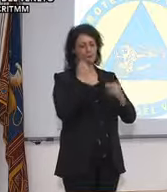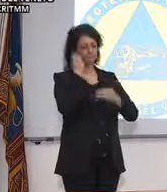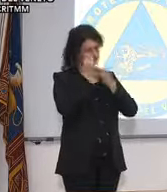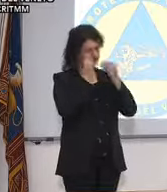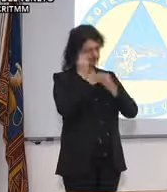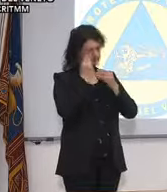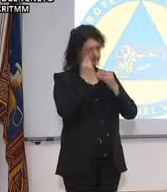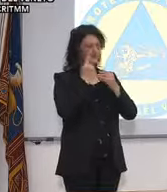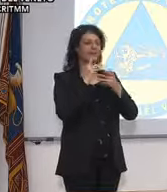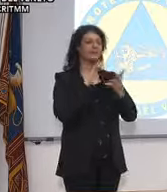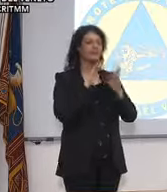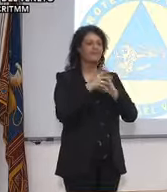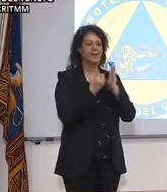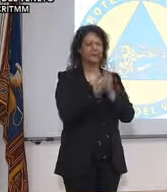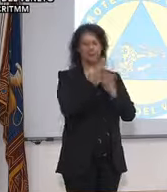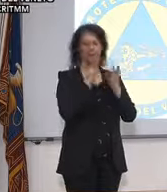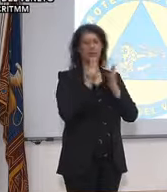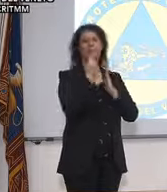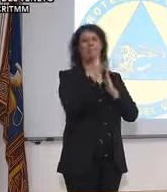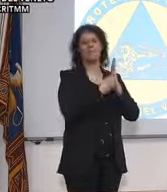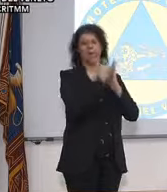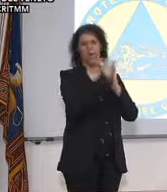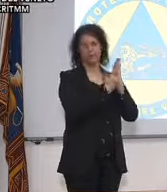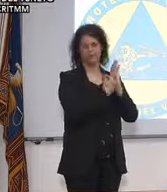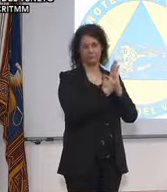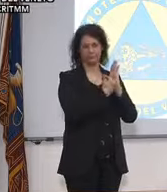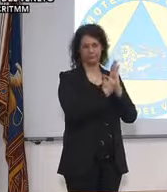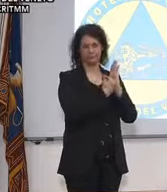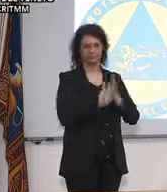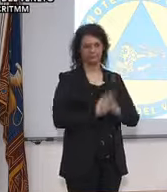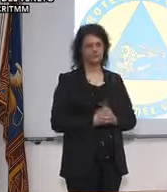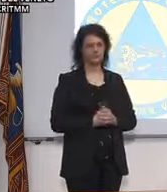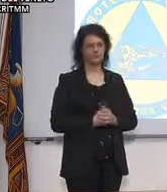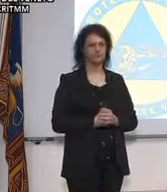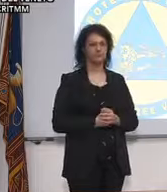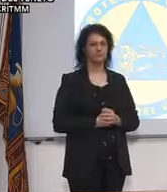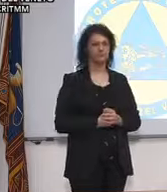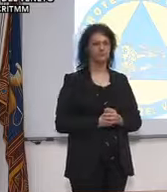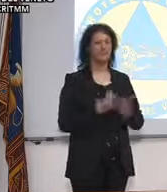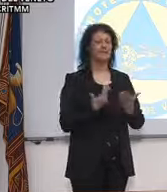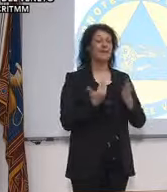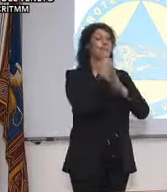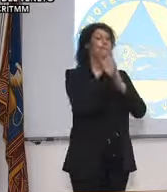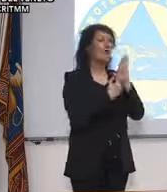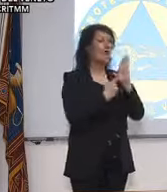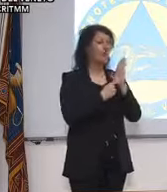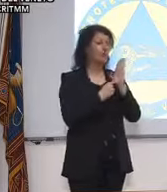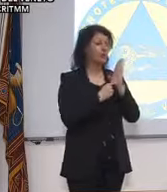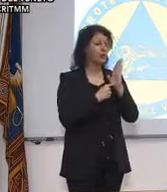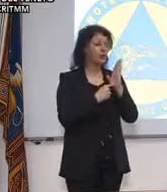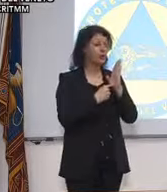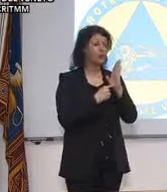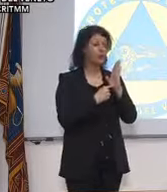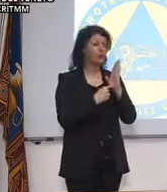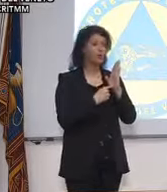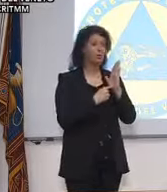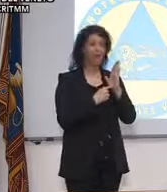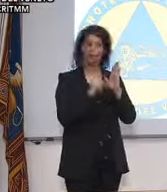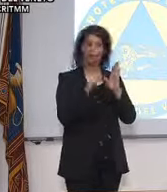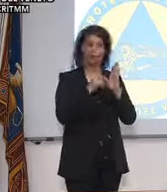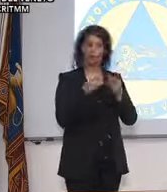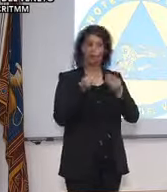modo da costruire un piano. Il piano chiaramente non prevede la riapertura di attività